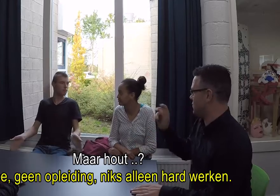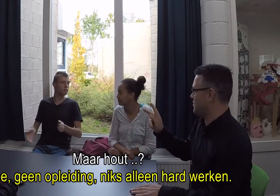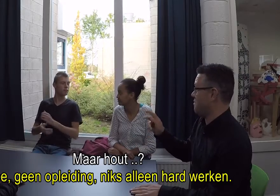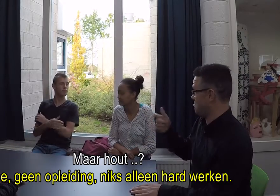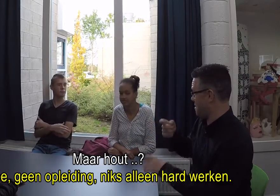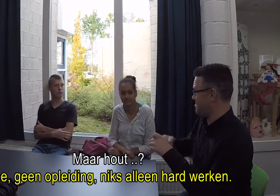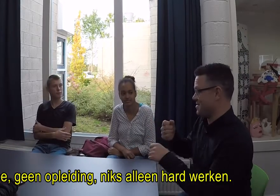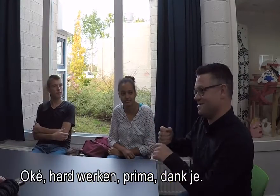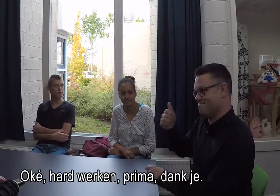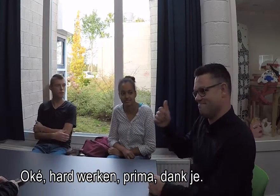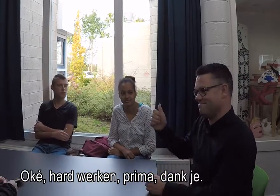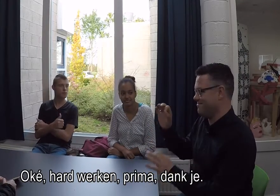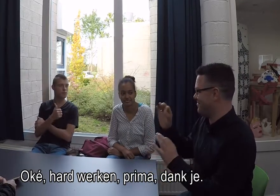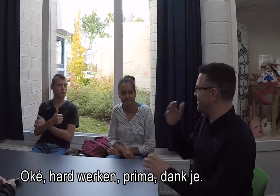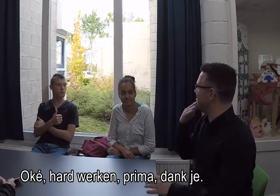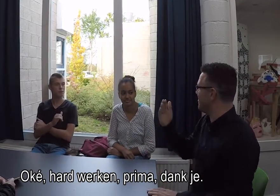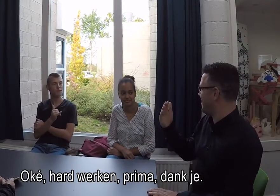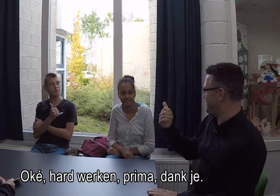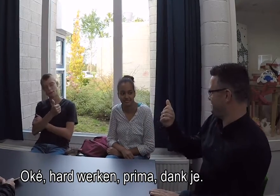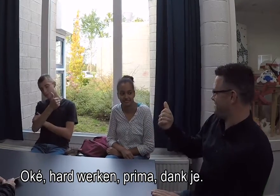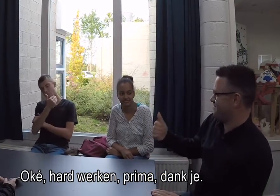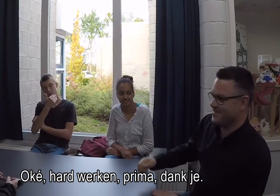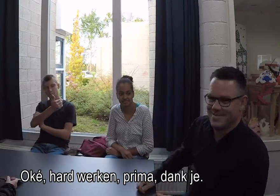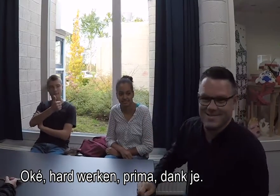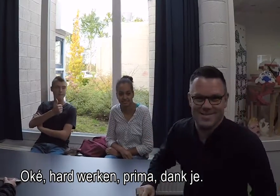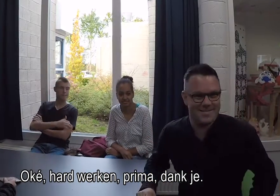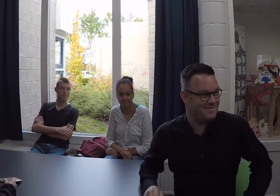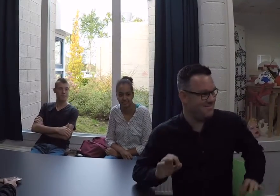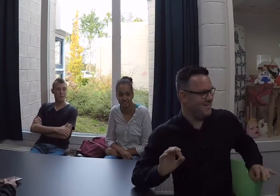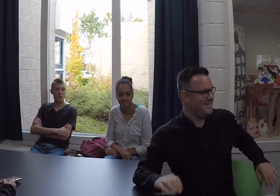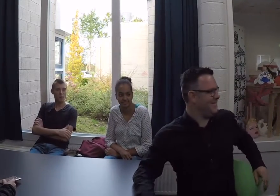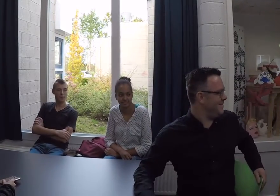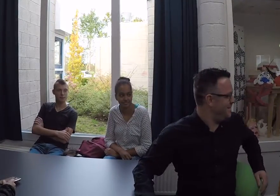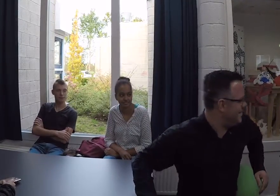hard werken. Oké, hard werken. Prima. Dank je.